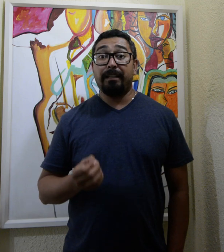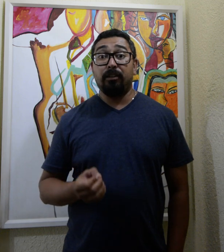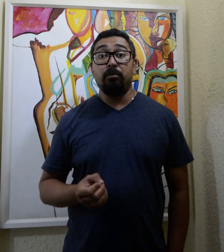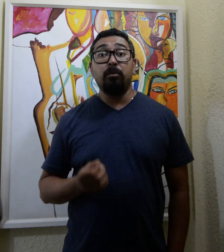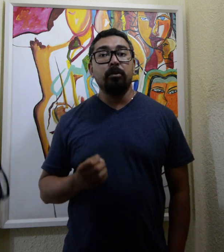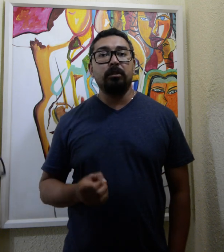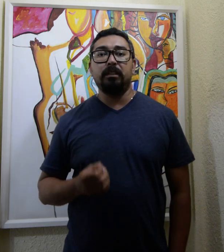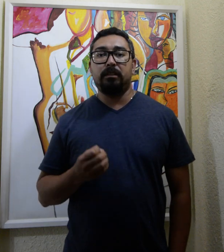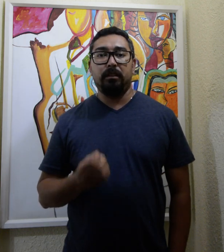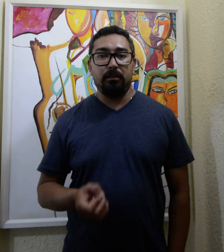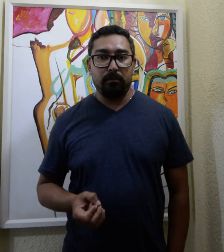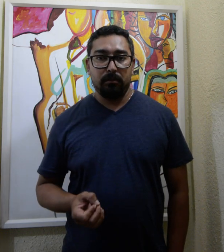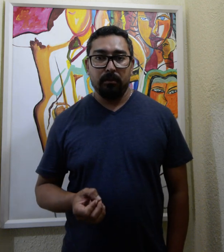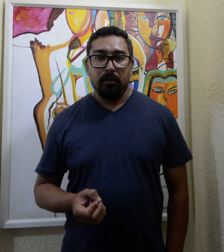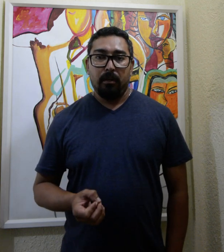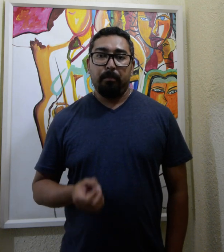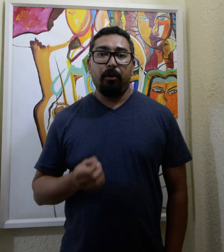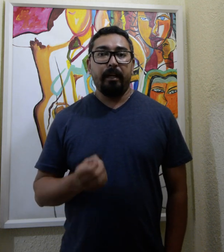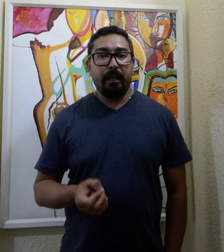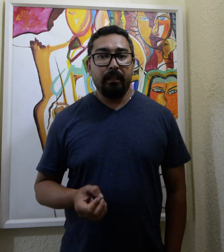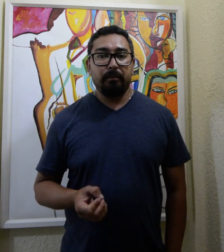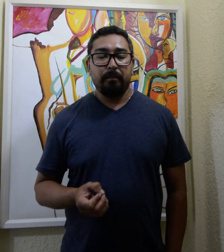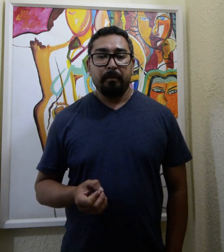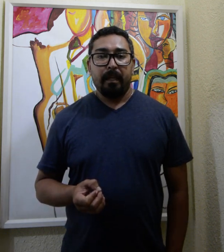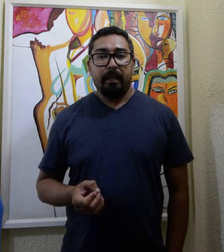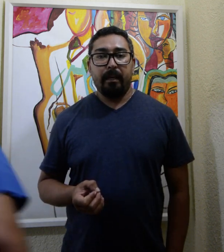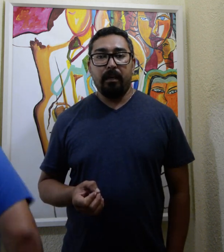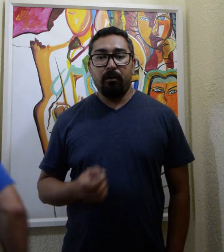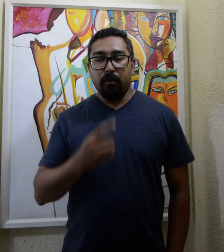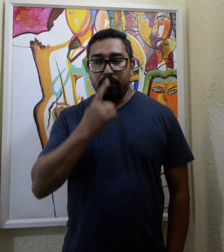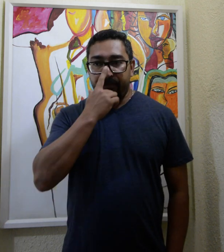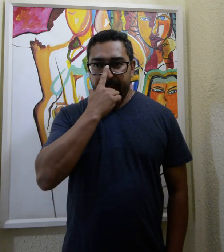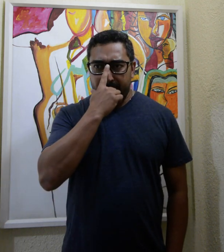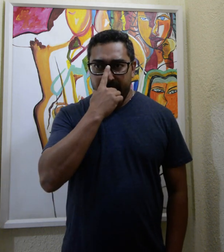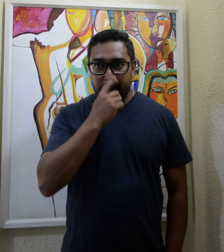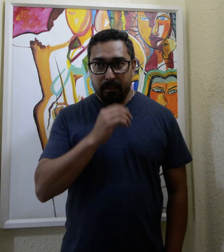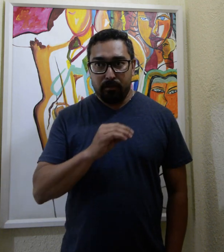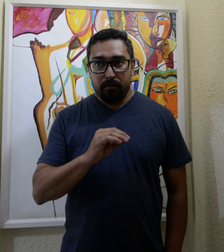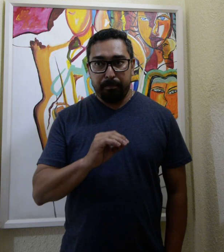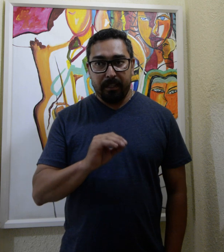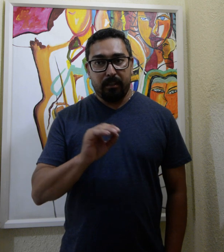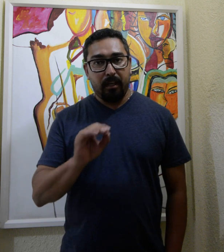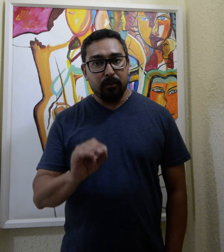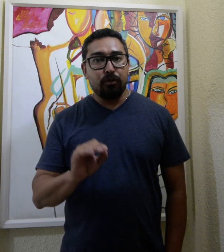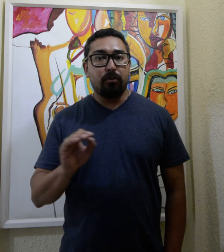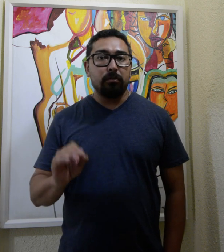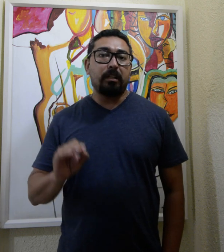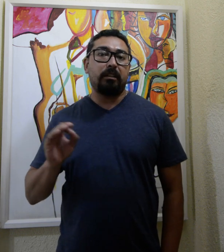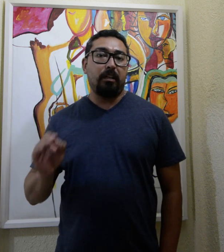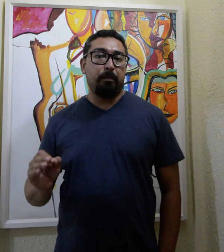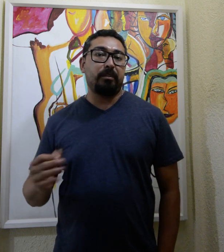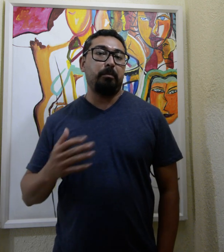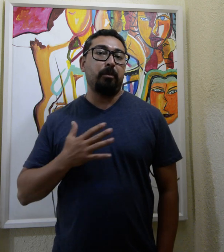renomada no mundo inteiro, porém, houve pequenos contratempos, em minha